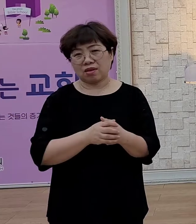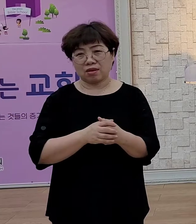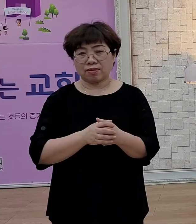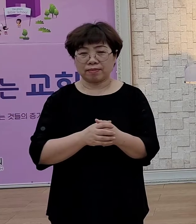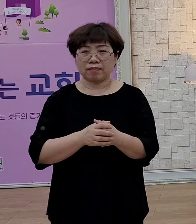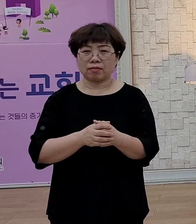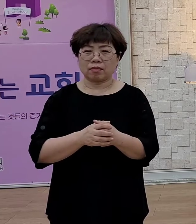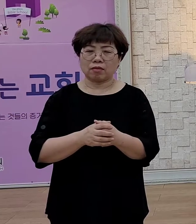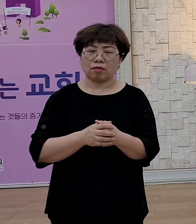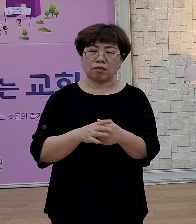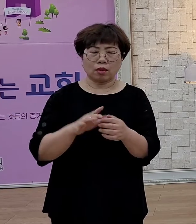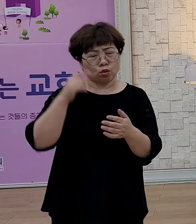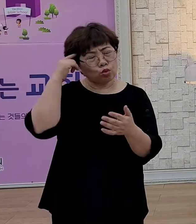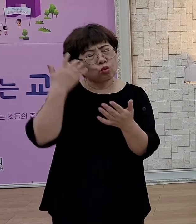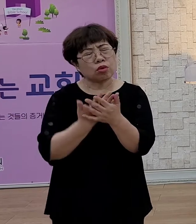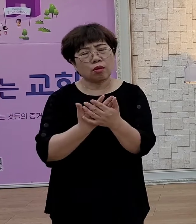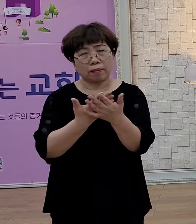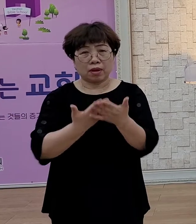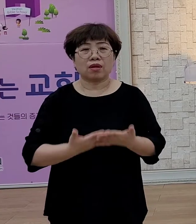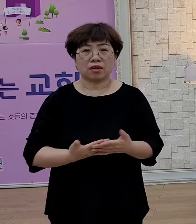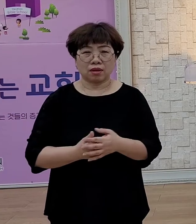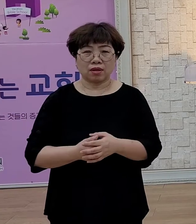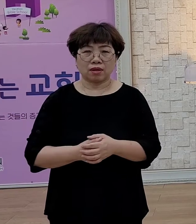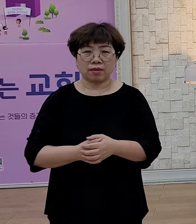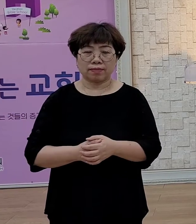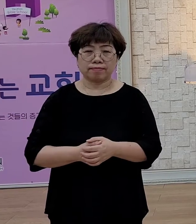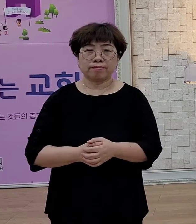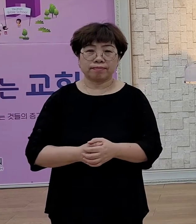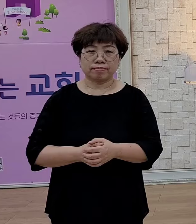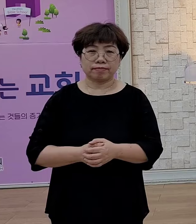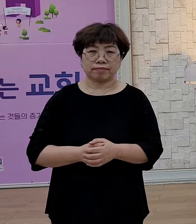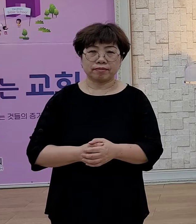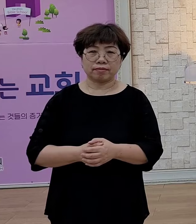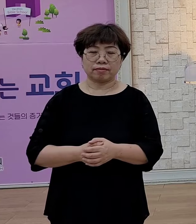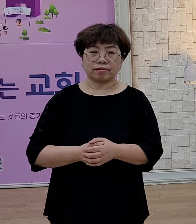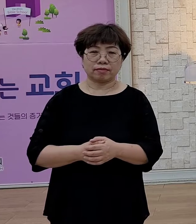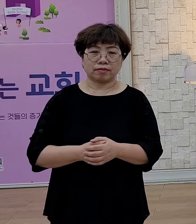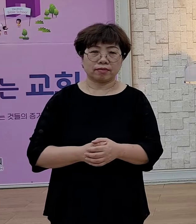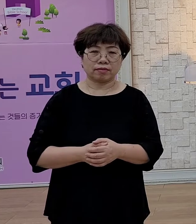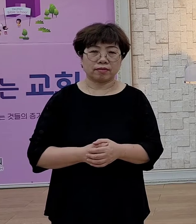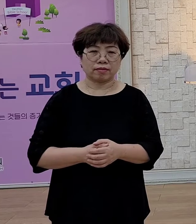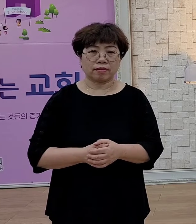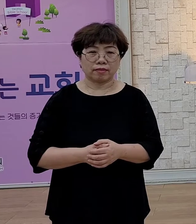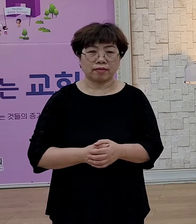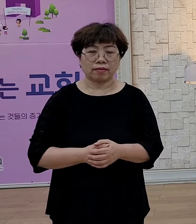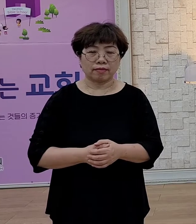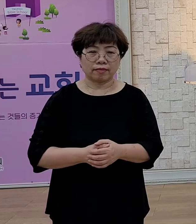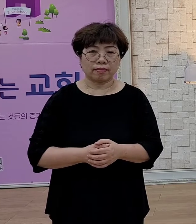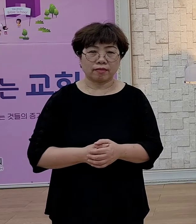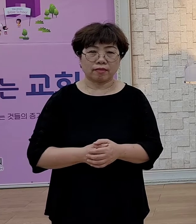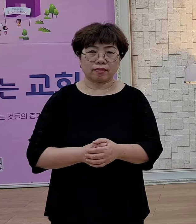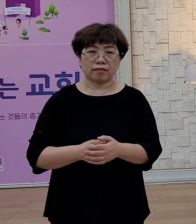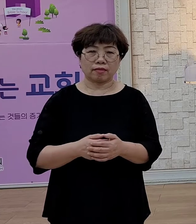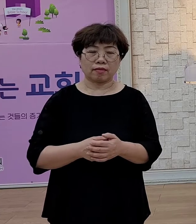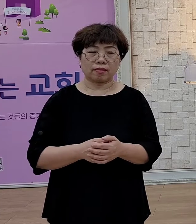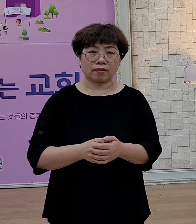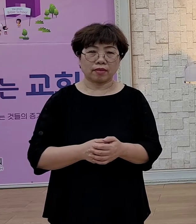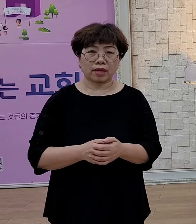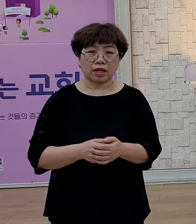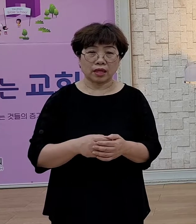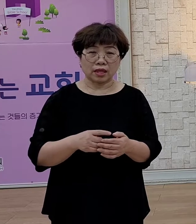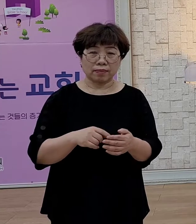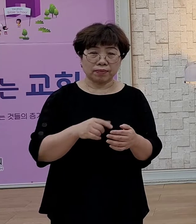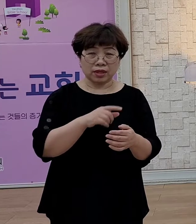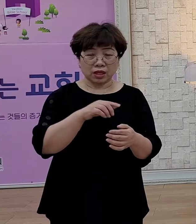집사님하고 강호숙 권사님이 증인들입니다. 그분이 따님이 갑자기 사고로